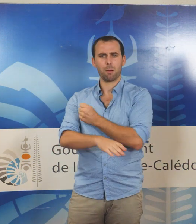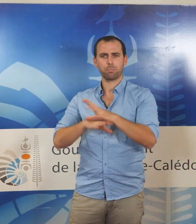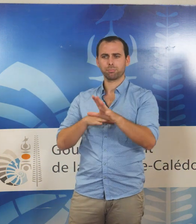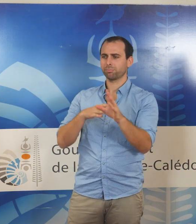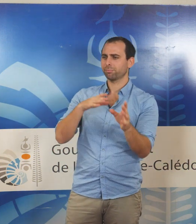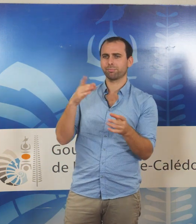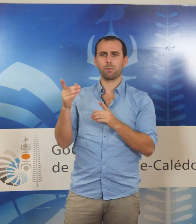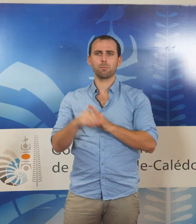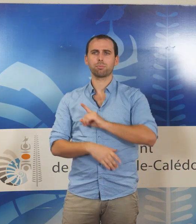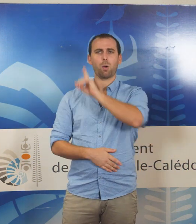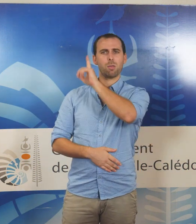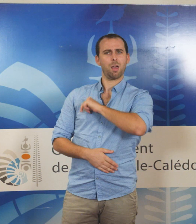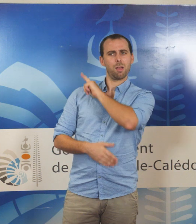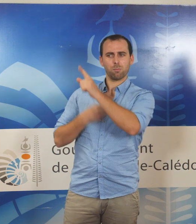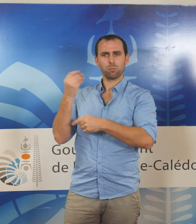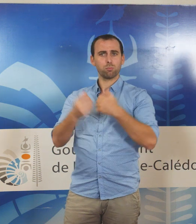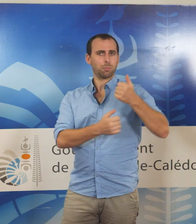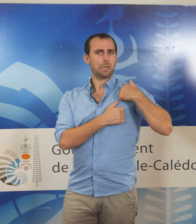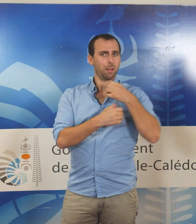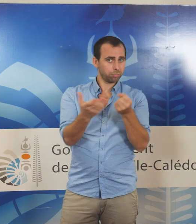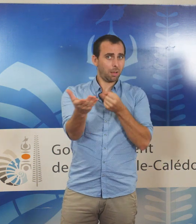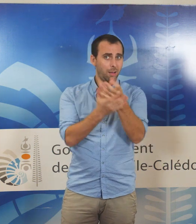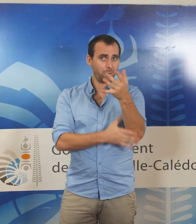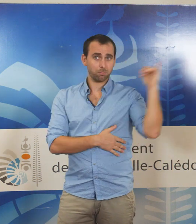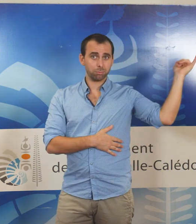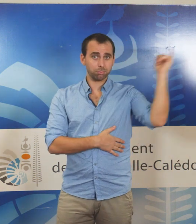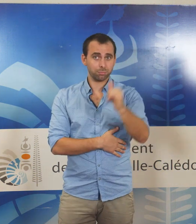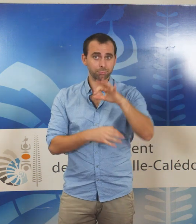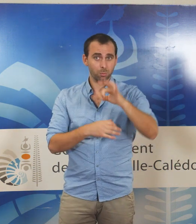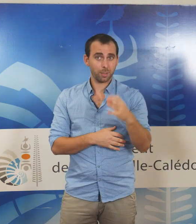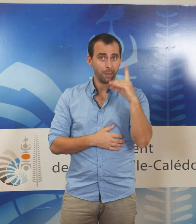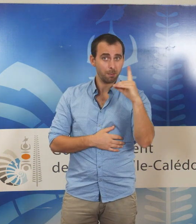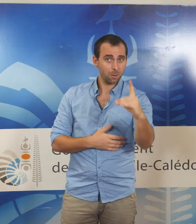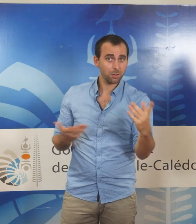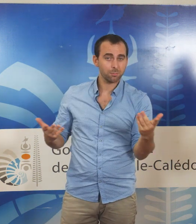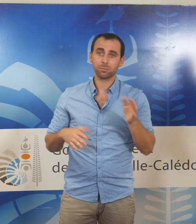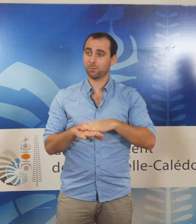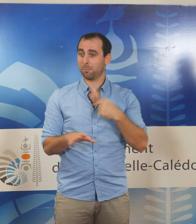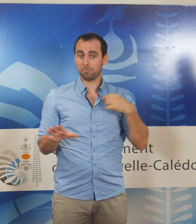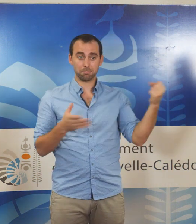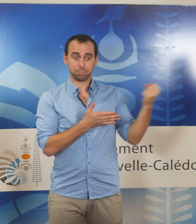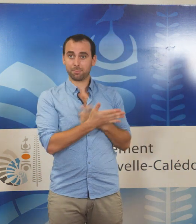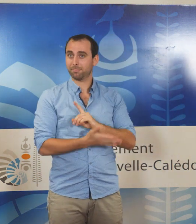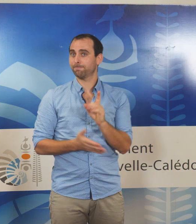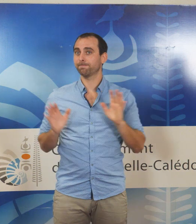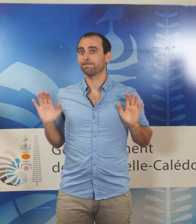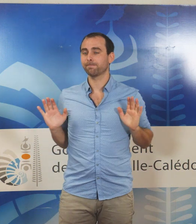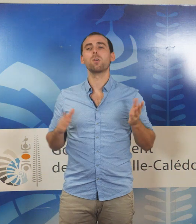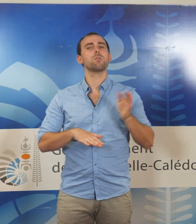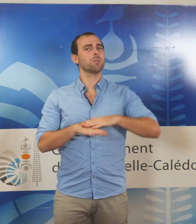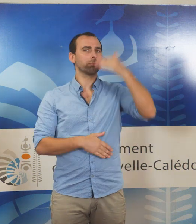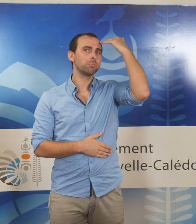Haut-Saria, des forces armées, indiquant qu'il y avait un vol qui arrivait dimanche ? Personnellement, je n'en ai pas eu. Par contre, je sais une chose, c'est qu'il y avait un vol qui devait...